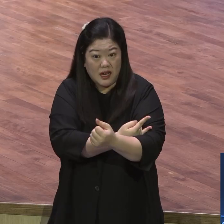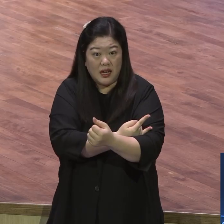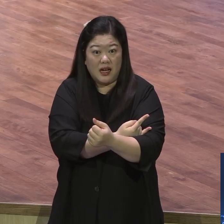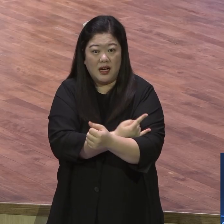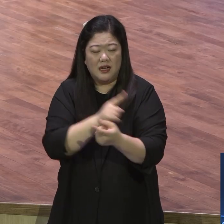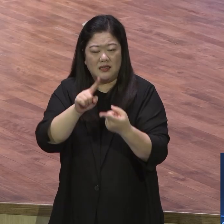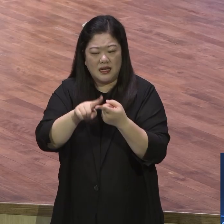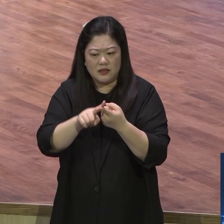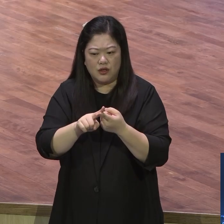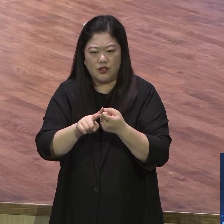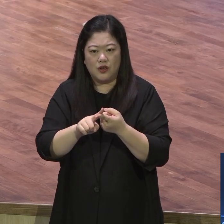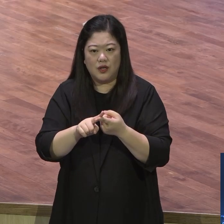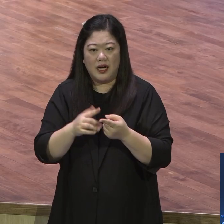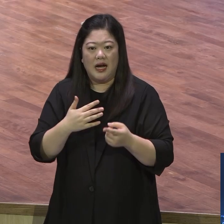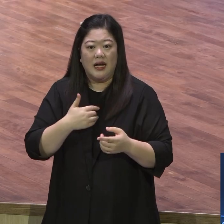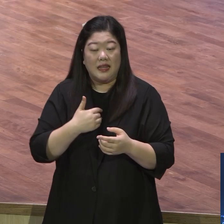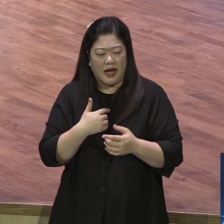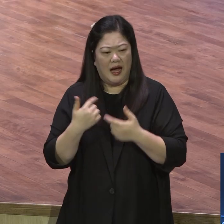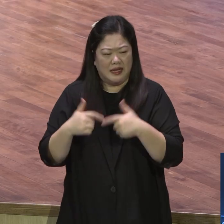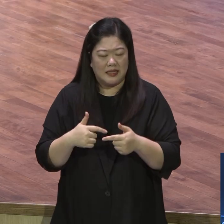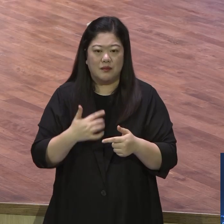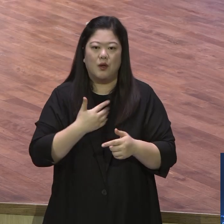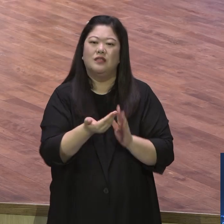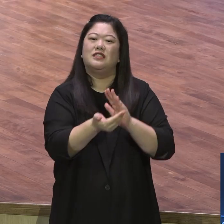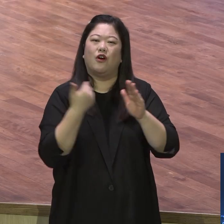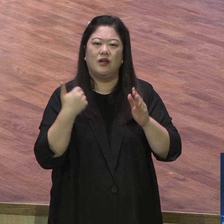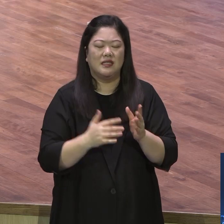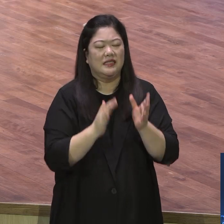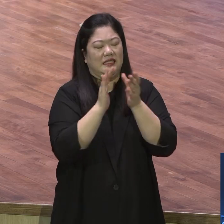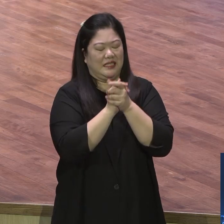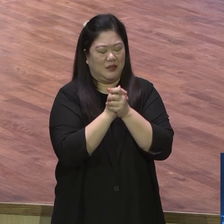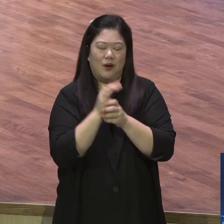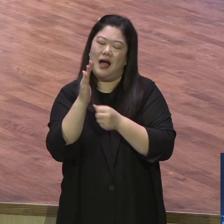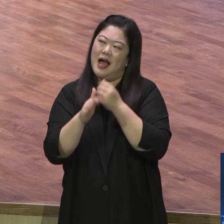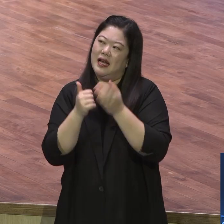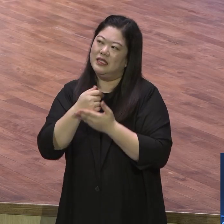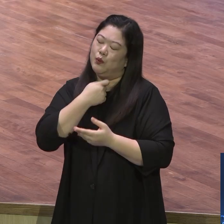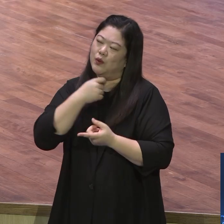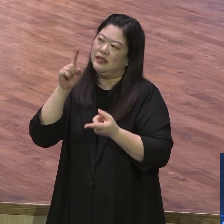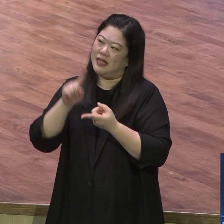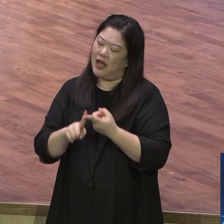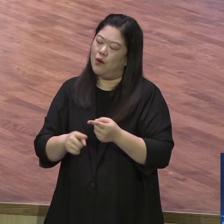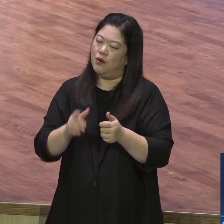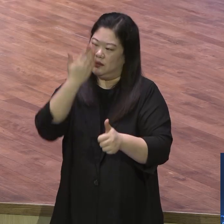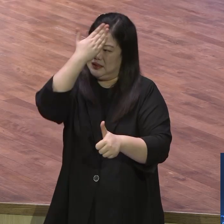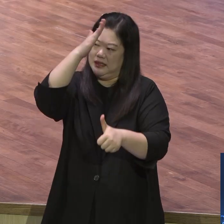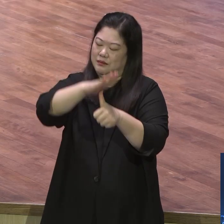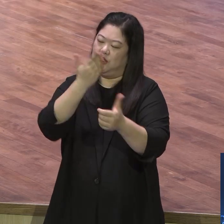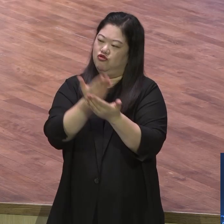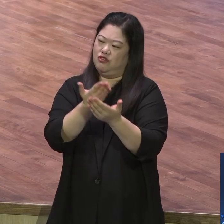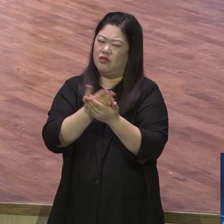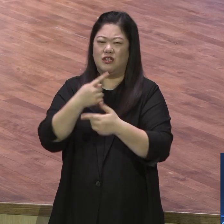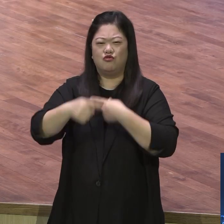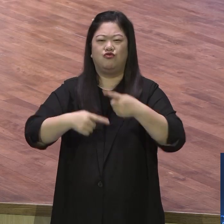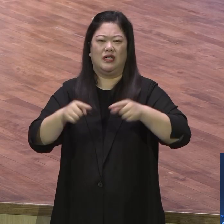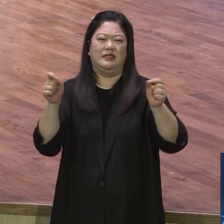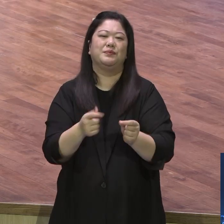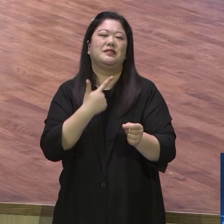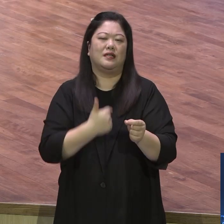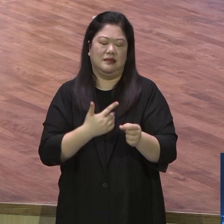솔직히 그냥 몇 번 기도하고 하나는 내년에 하나님이 원하시는 사람 세워둬 그렇게 그냥 간단히 기도했지 이렇게